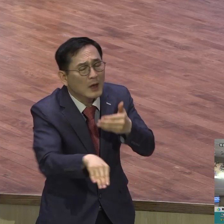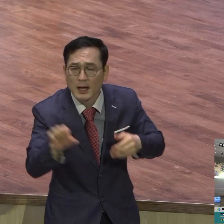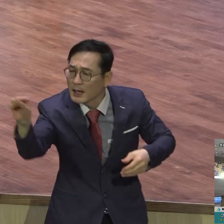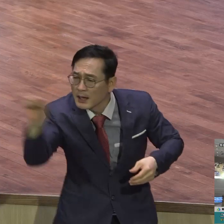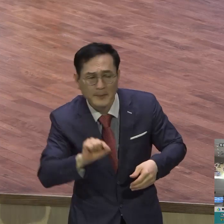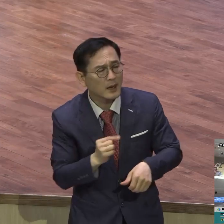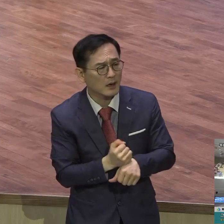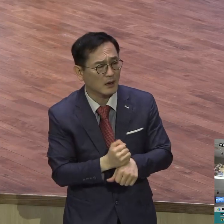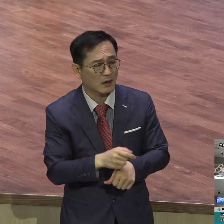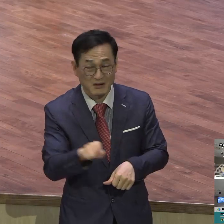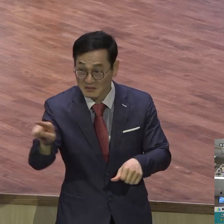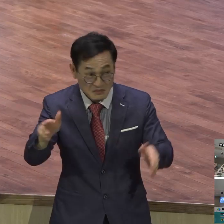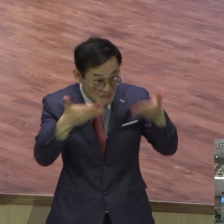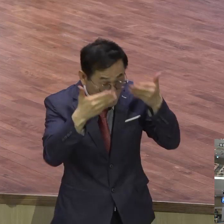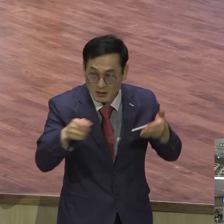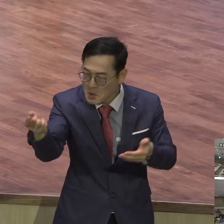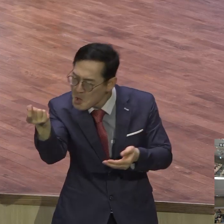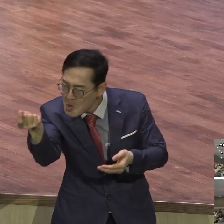티를 빼리라